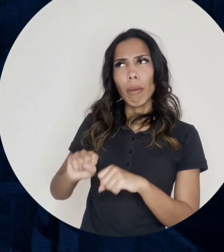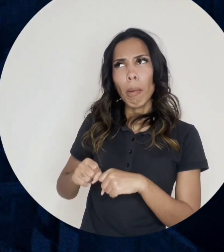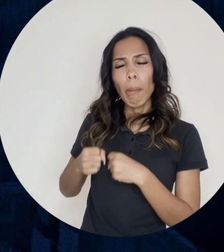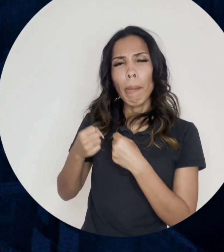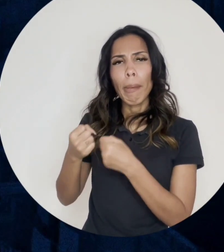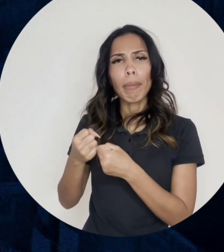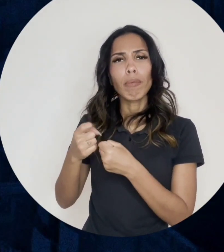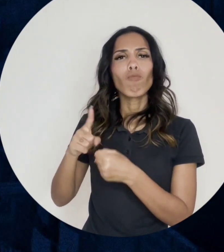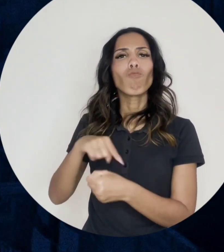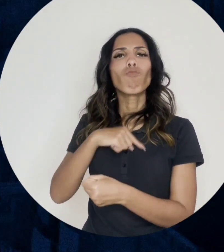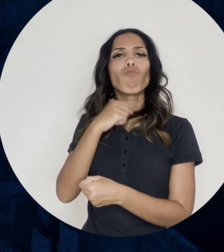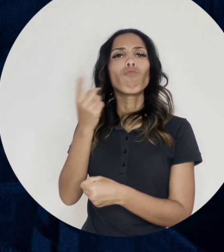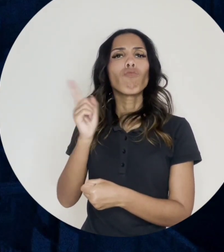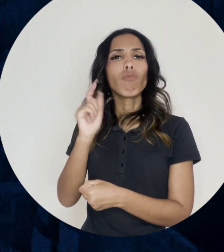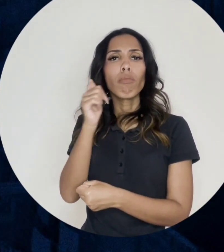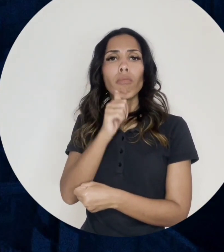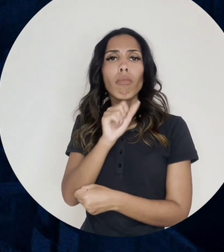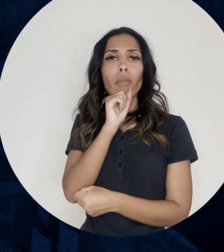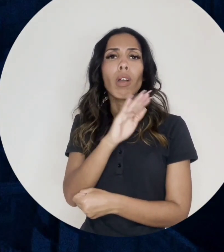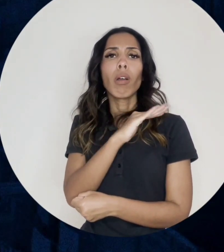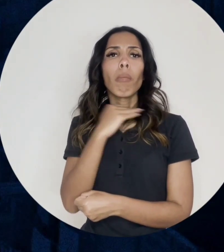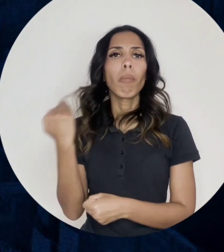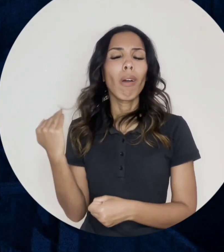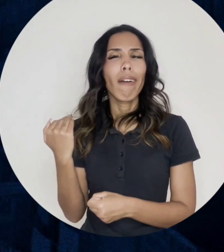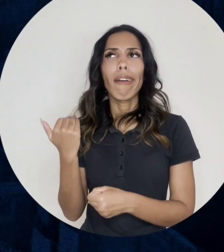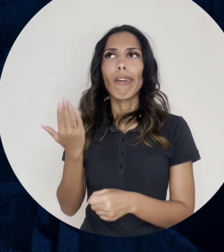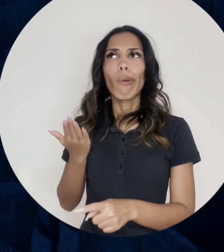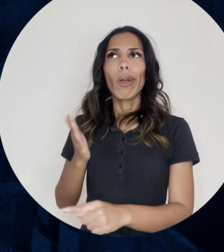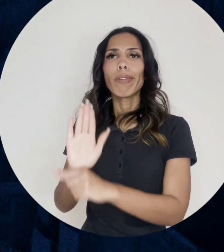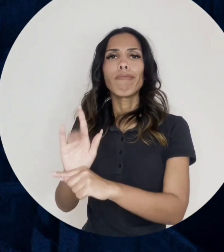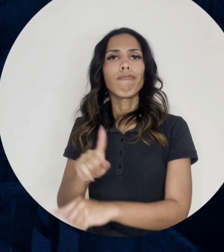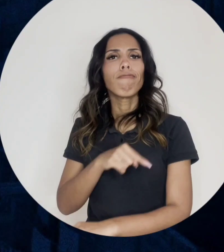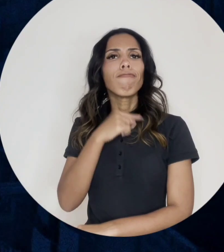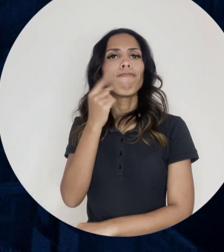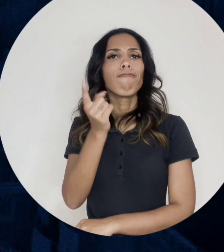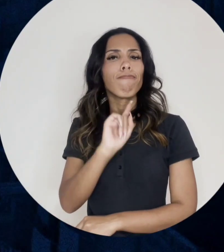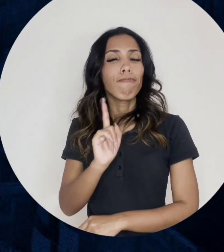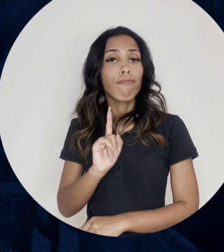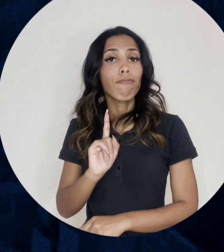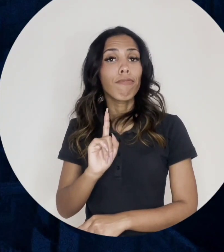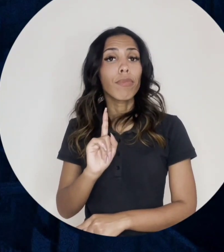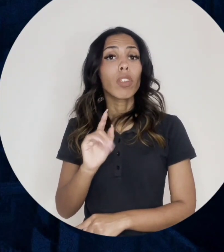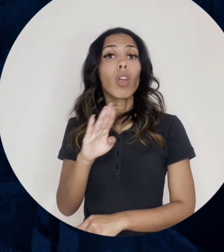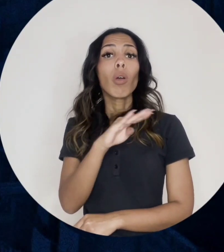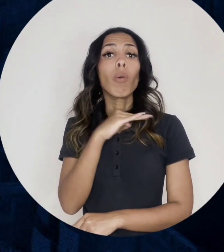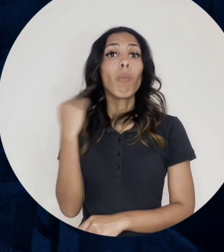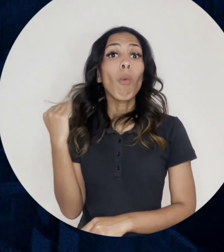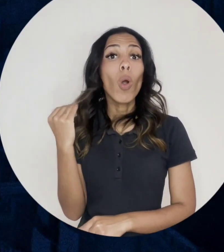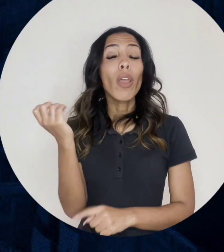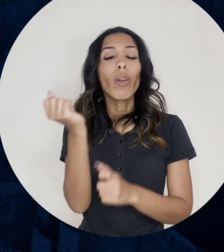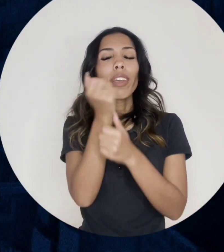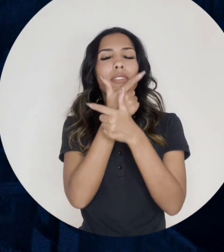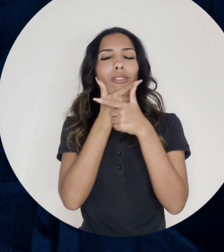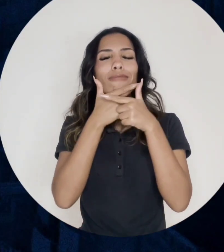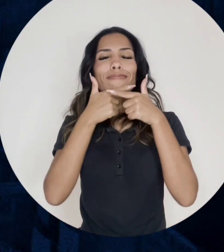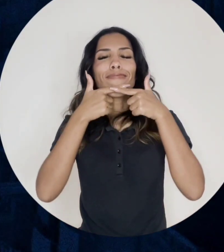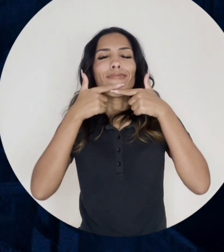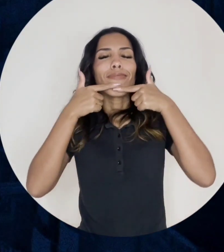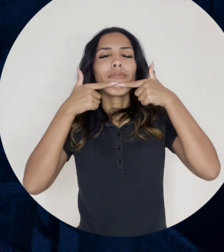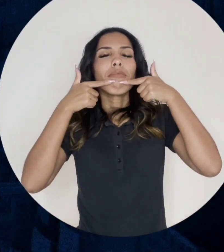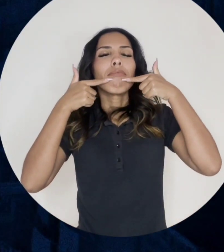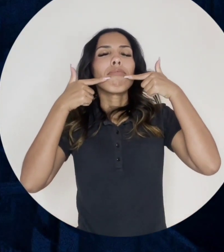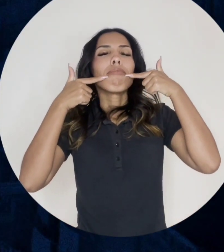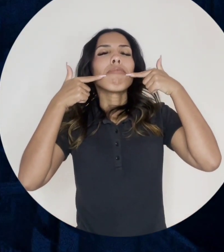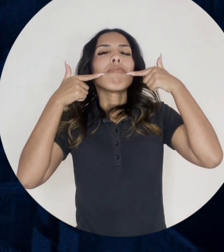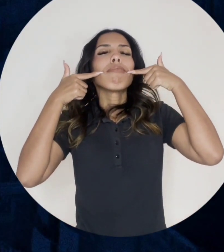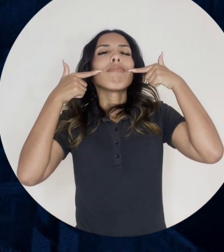consegui. Minha mãe morreu sem eu poder fazer nada. E o detalhe, ela morreu sorrindo.